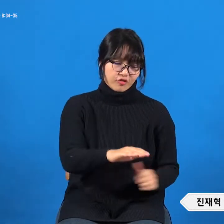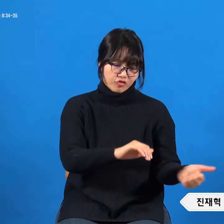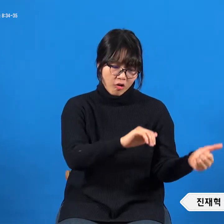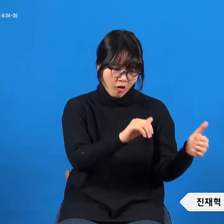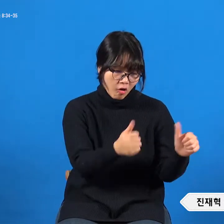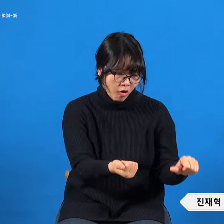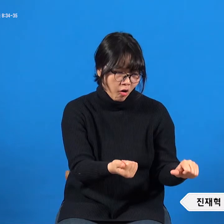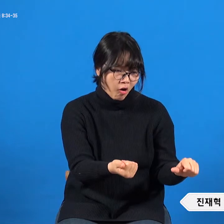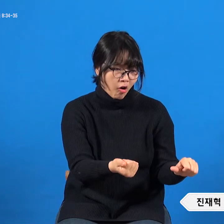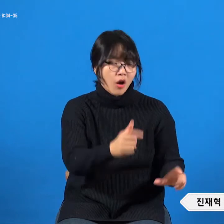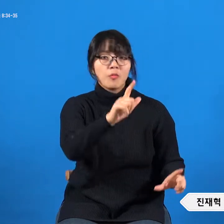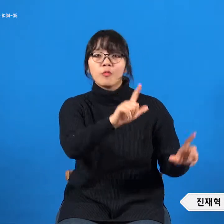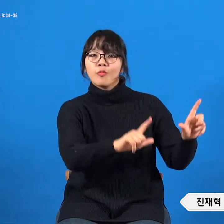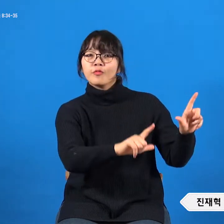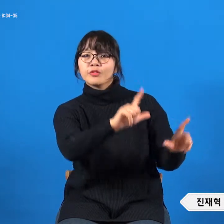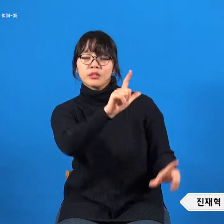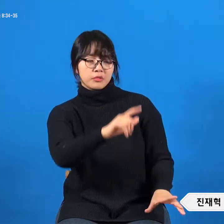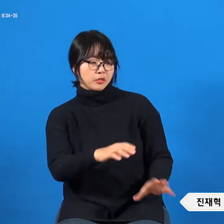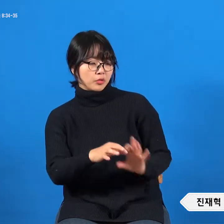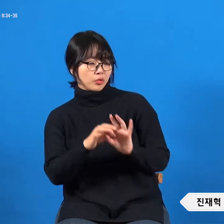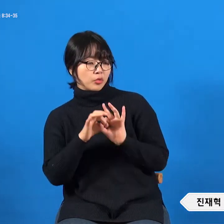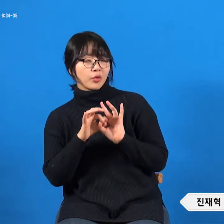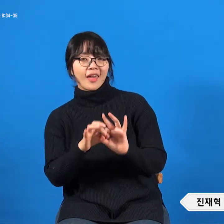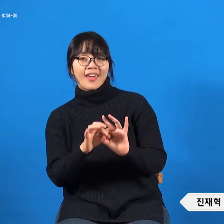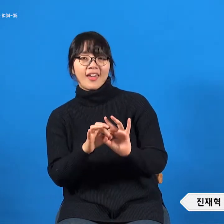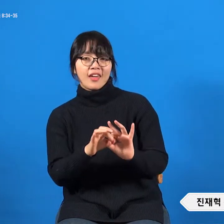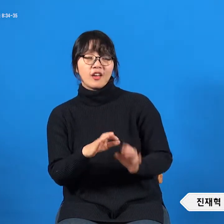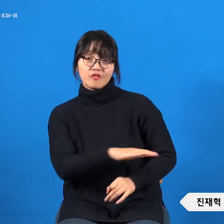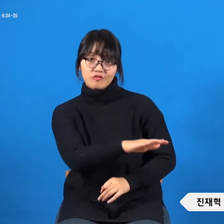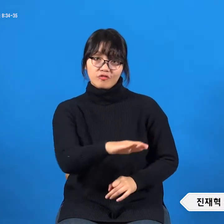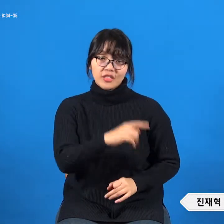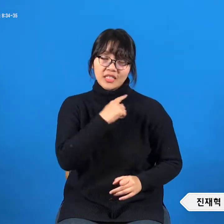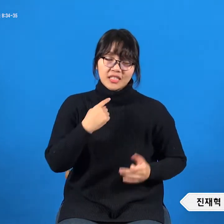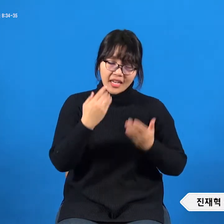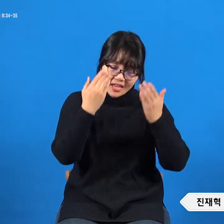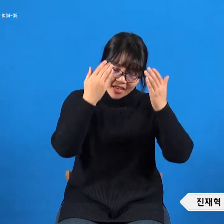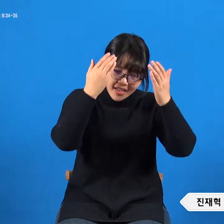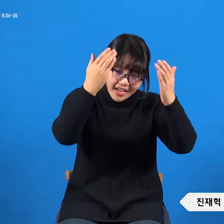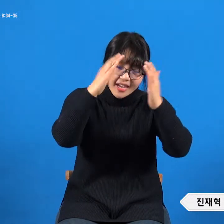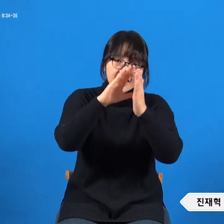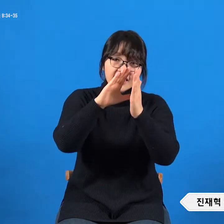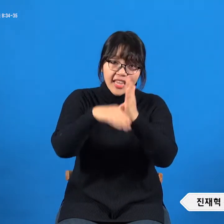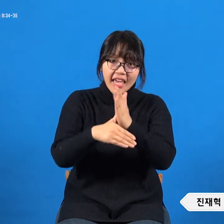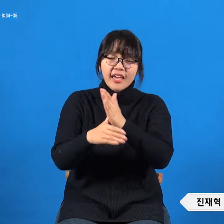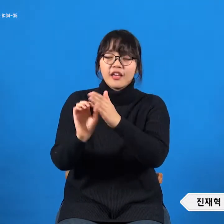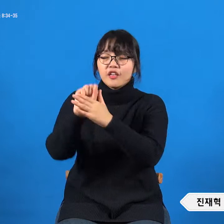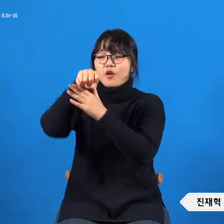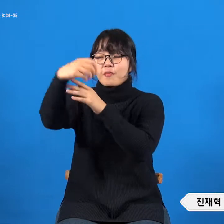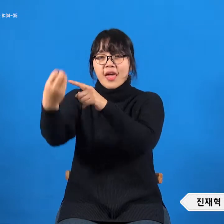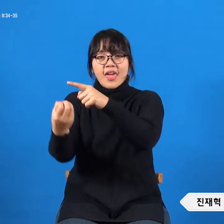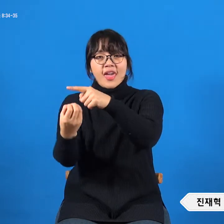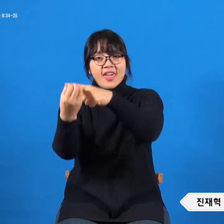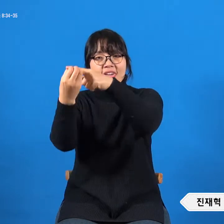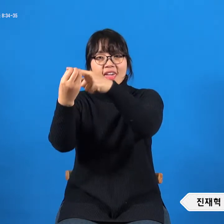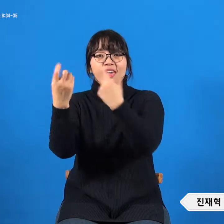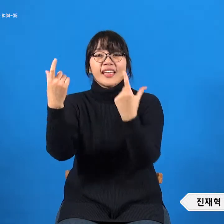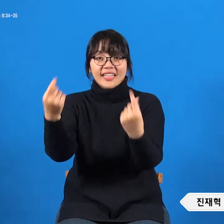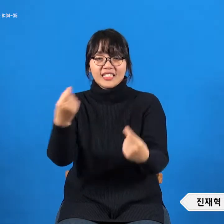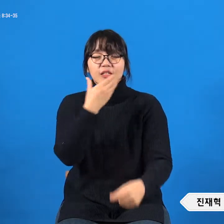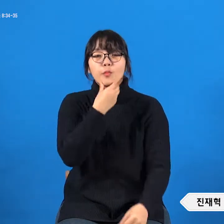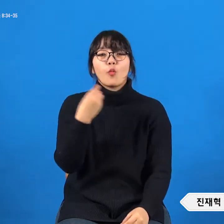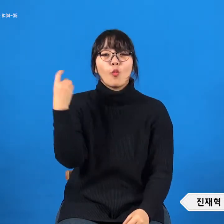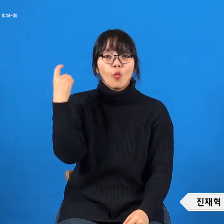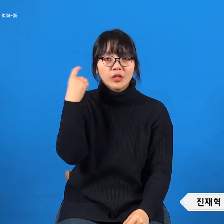우리의 삶 가운데 한 알의 밀알이 썩어 죽을 때 많은 열매를 맺는 것처럼 그것이 복음을